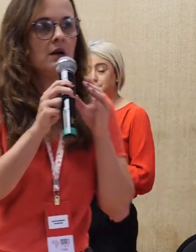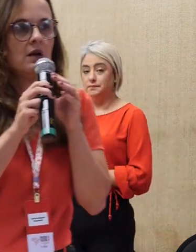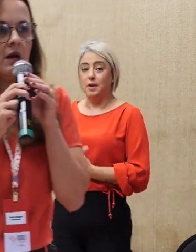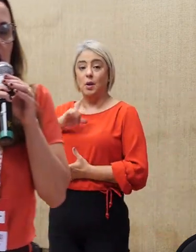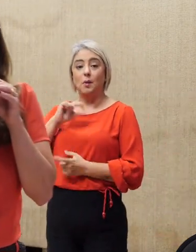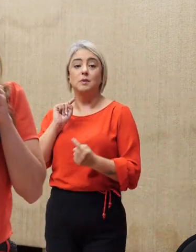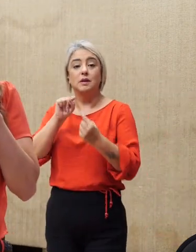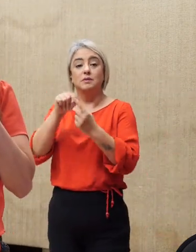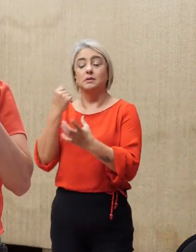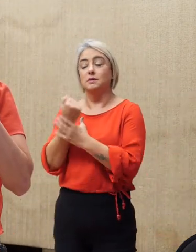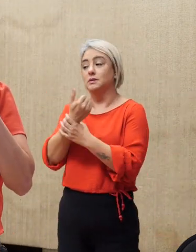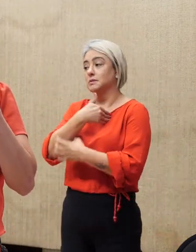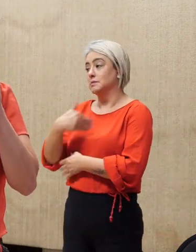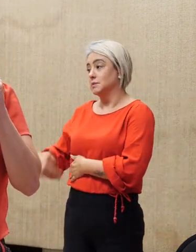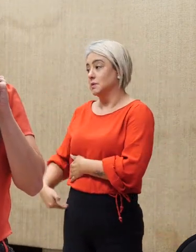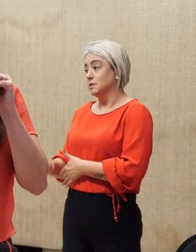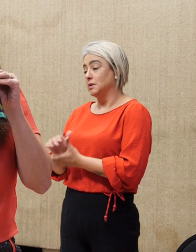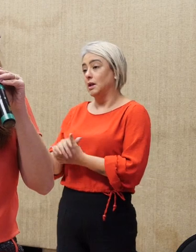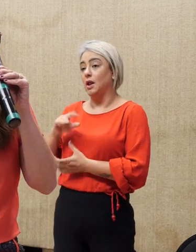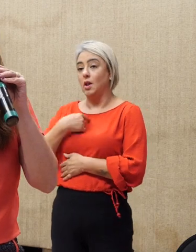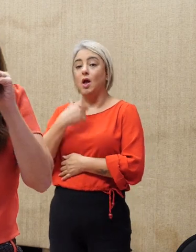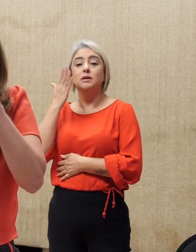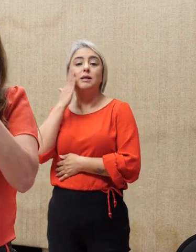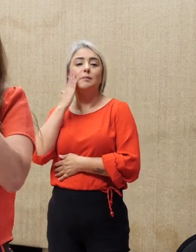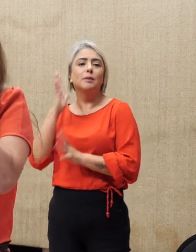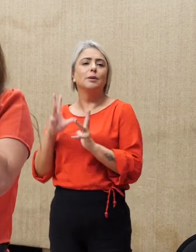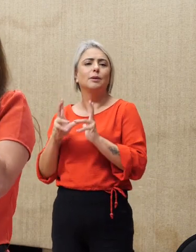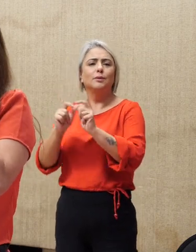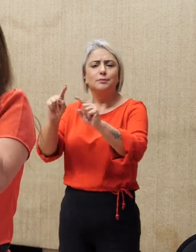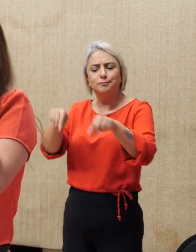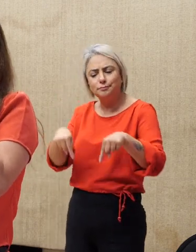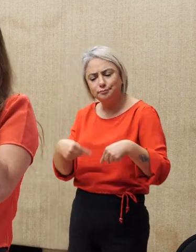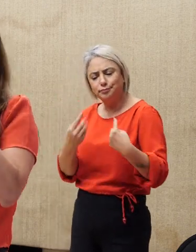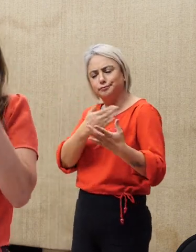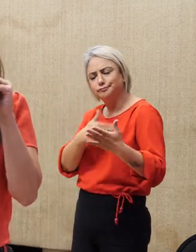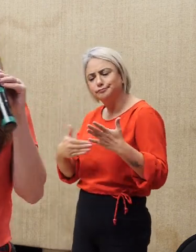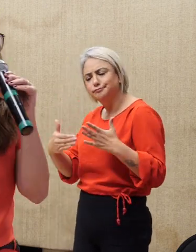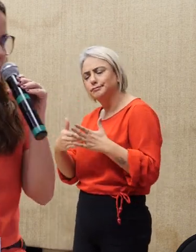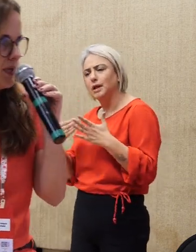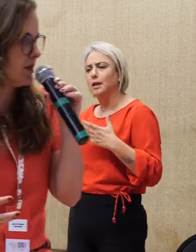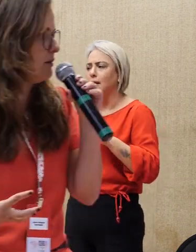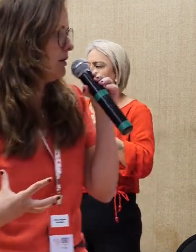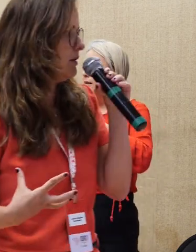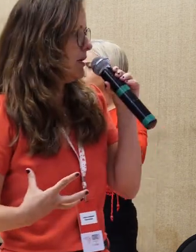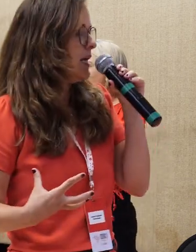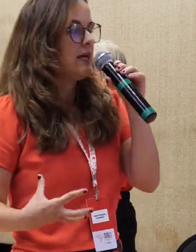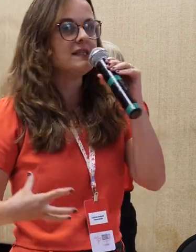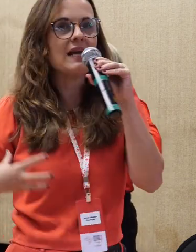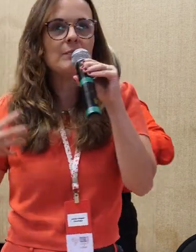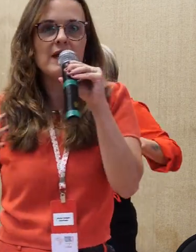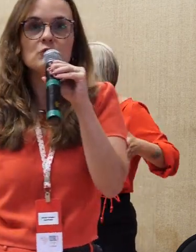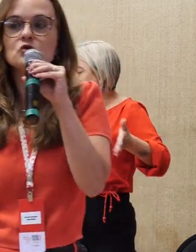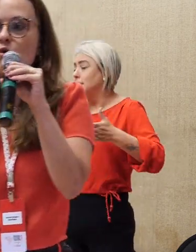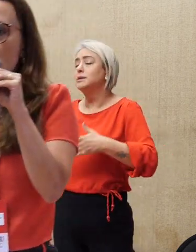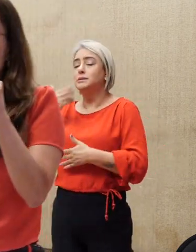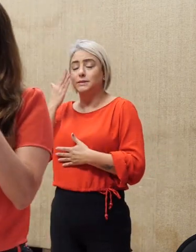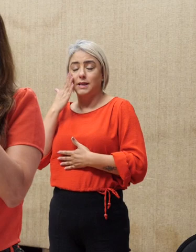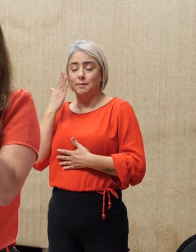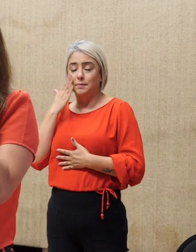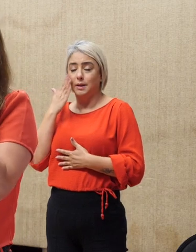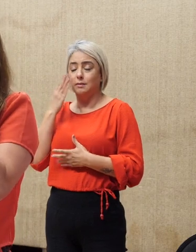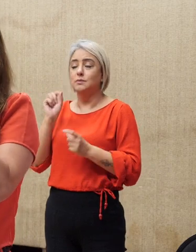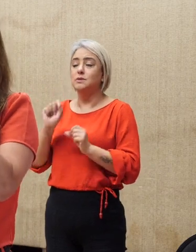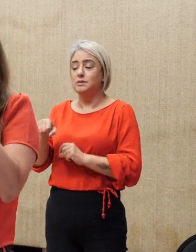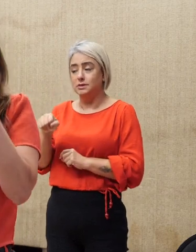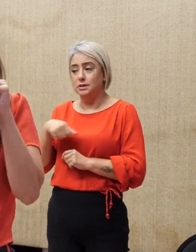pública. A gente sabe de todos os desafios que nós tivemos na pandemia e sabemos o